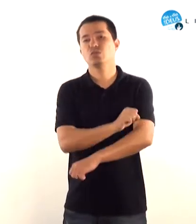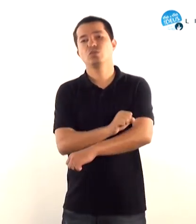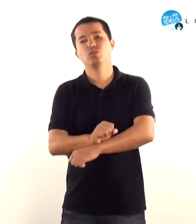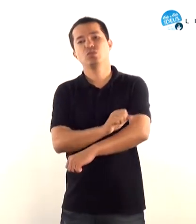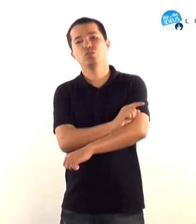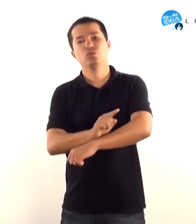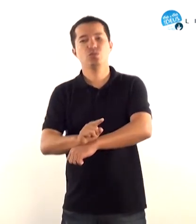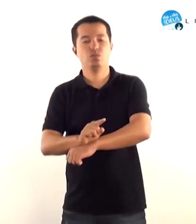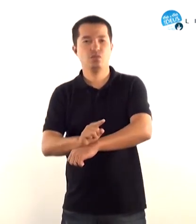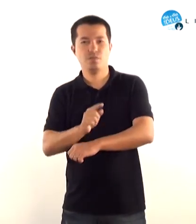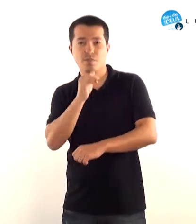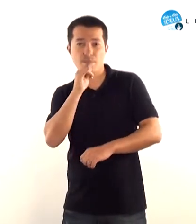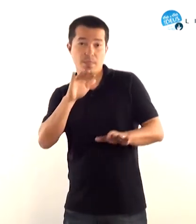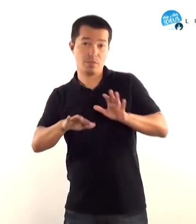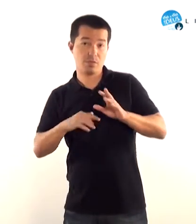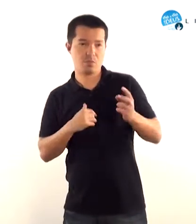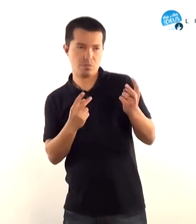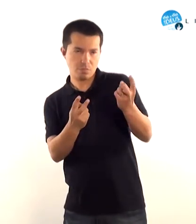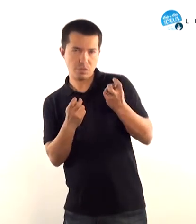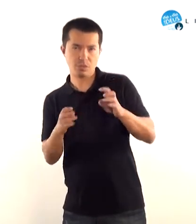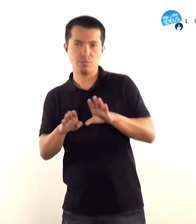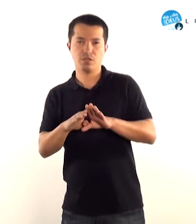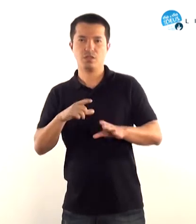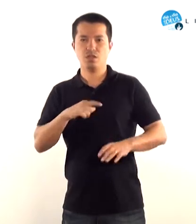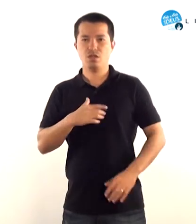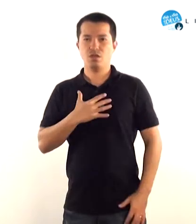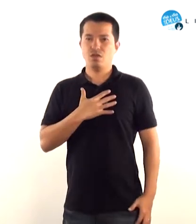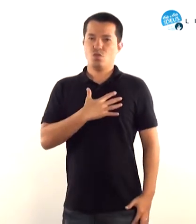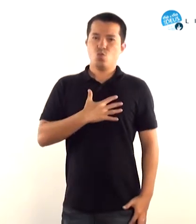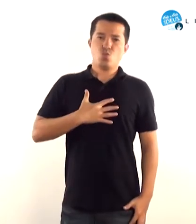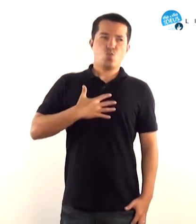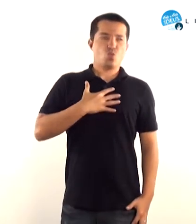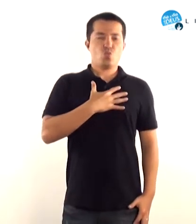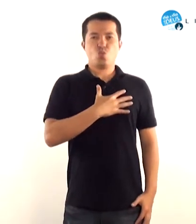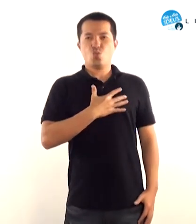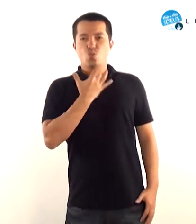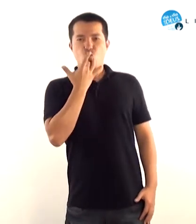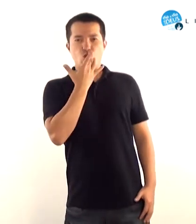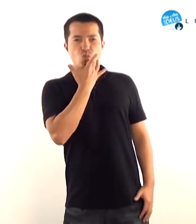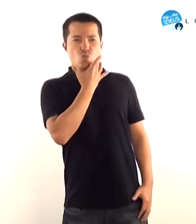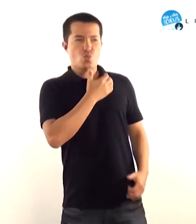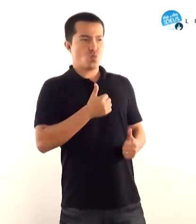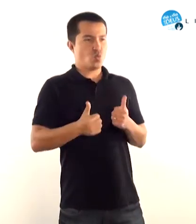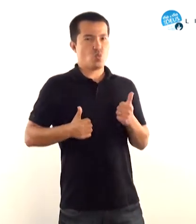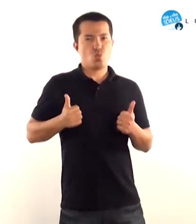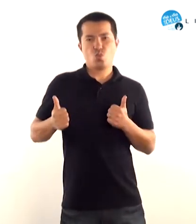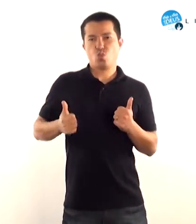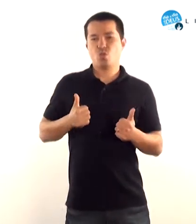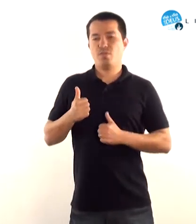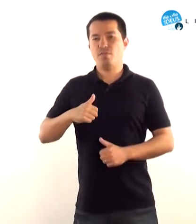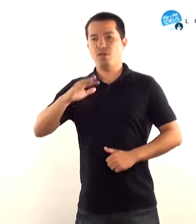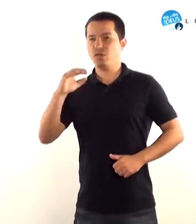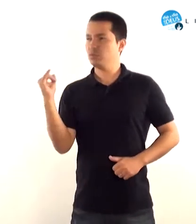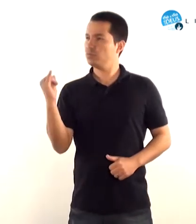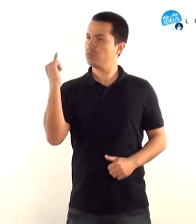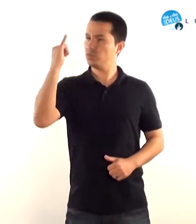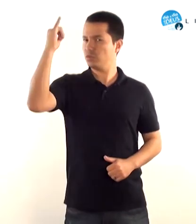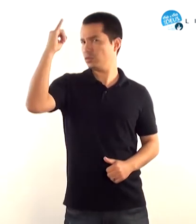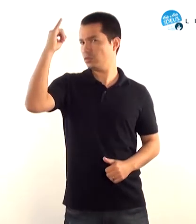o prazer ser mais importante do que a justiça, do que a honestidade, do que a bondade, do